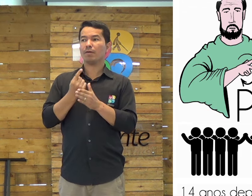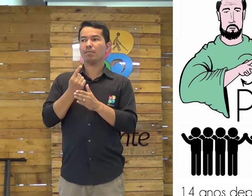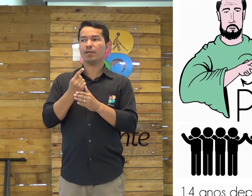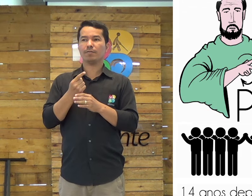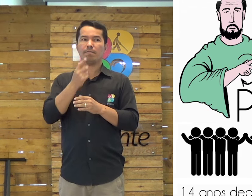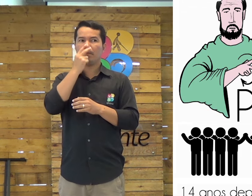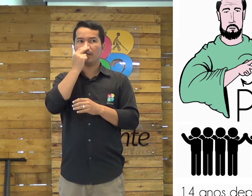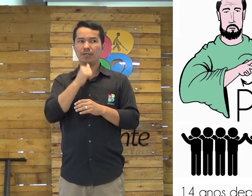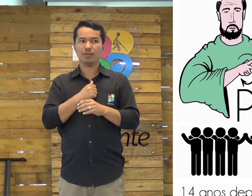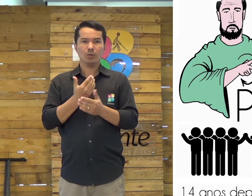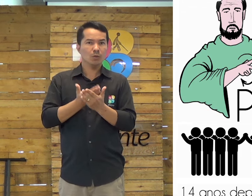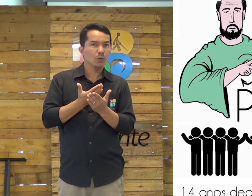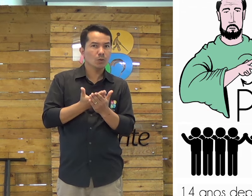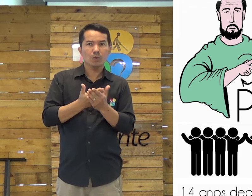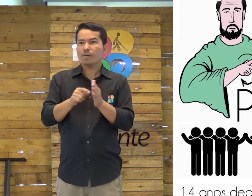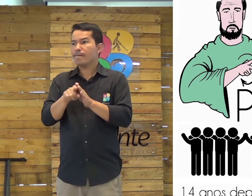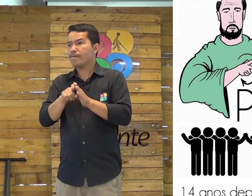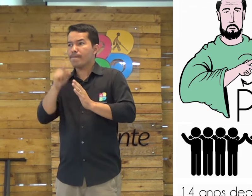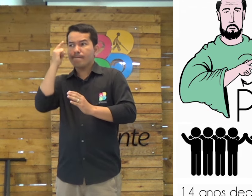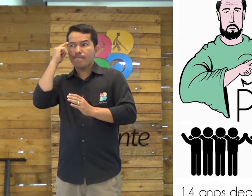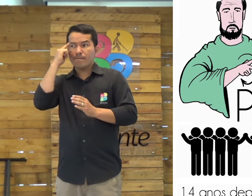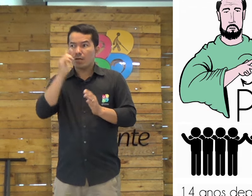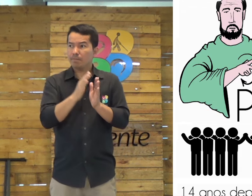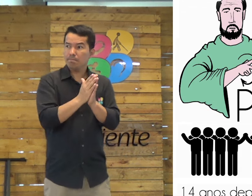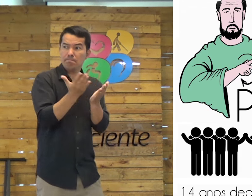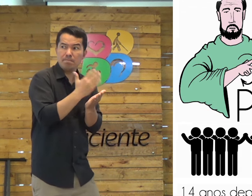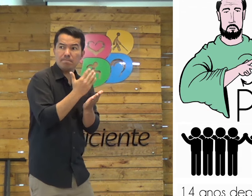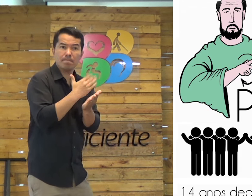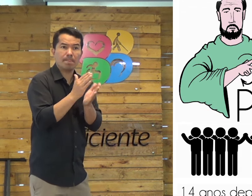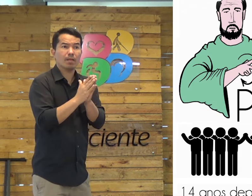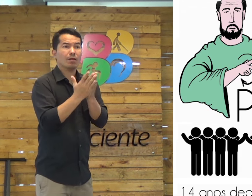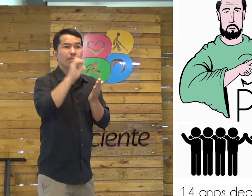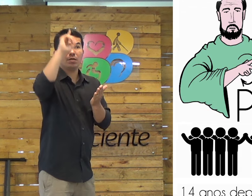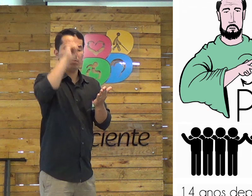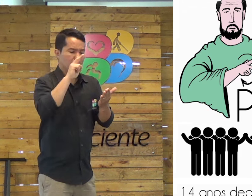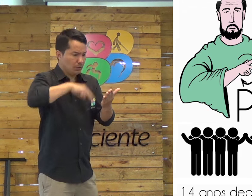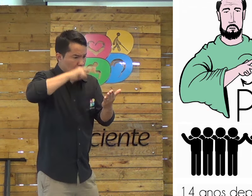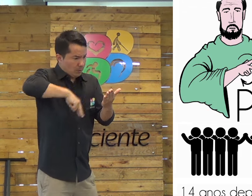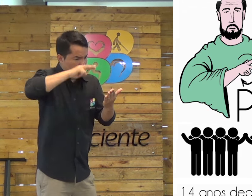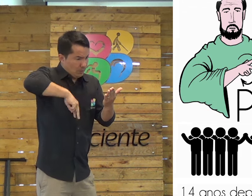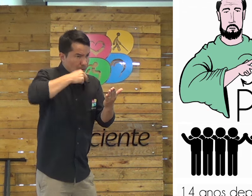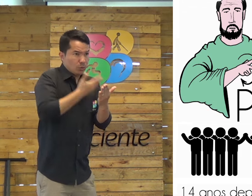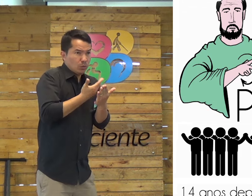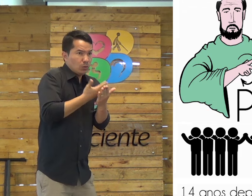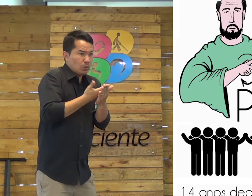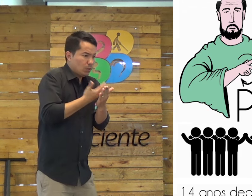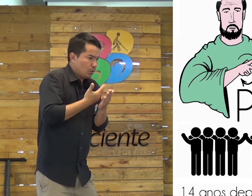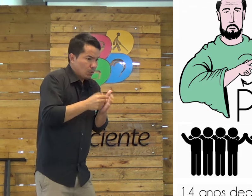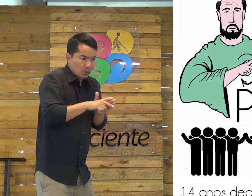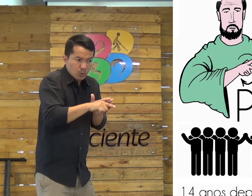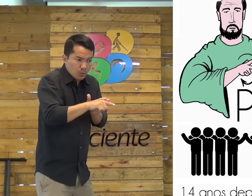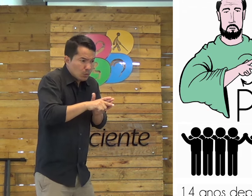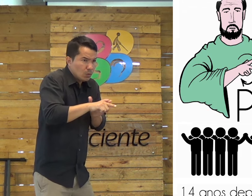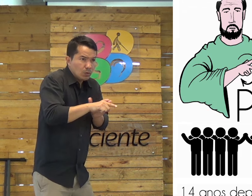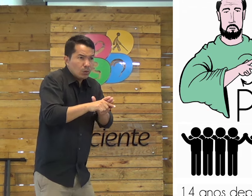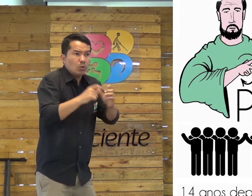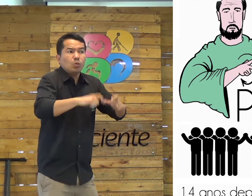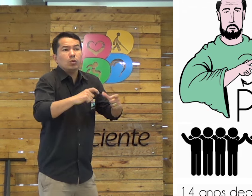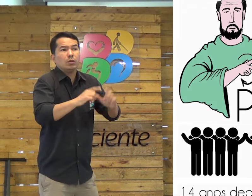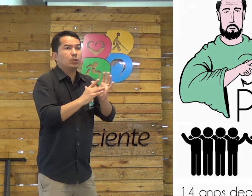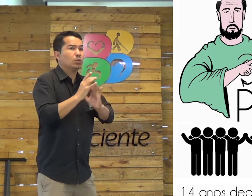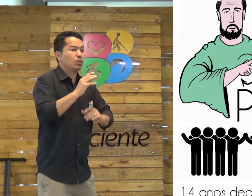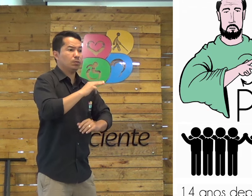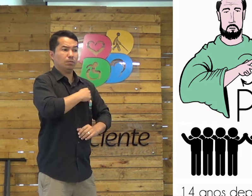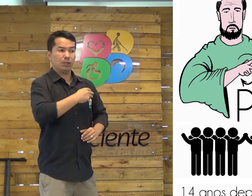Paulo não saiu falando de Jesus após a conversão. Ficou tentando no deserto, passaram seus 14 anos, continuou